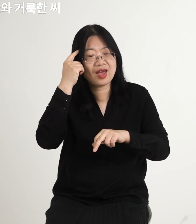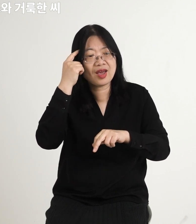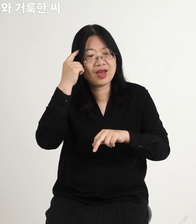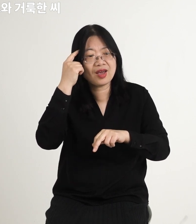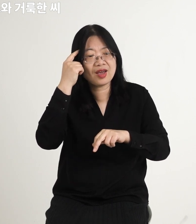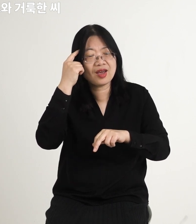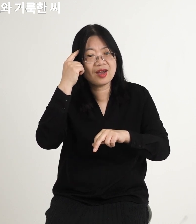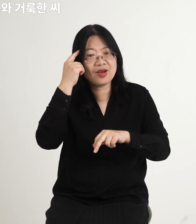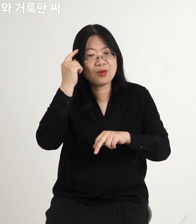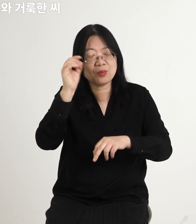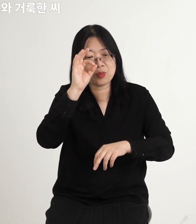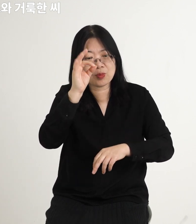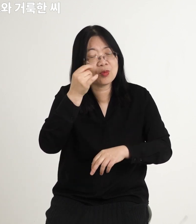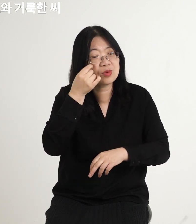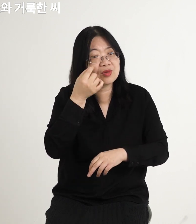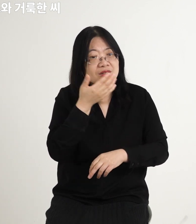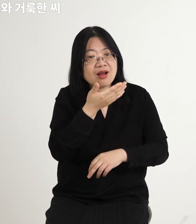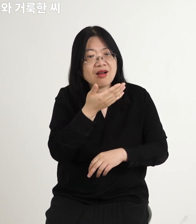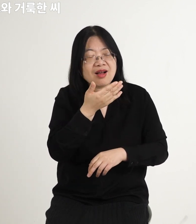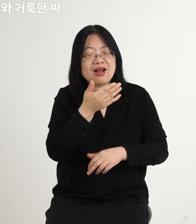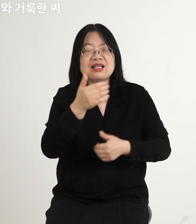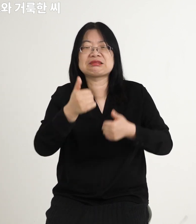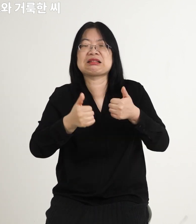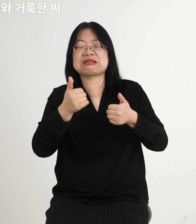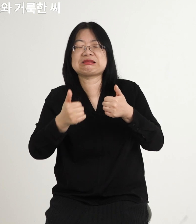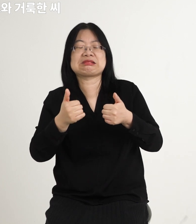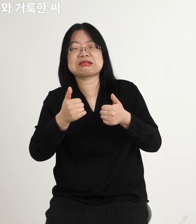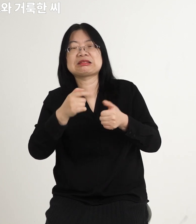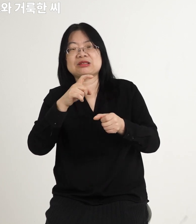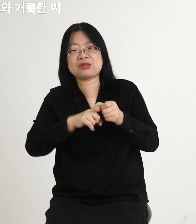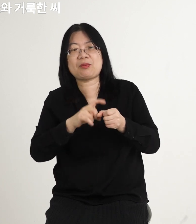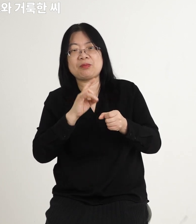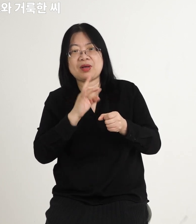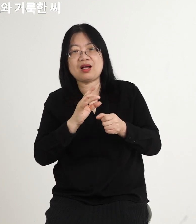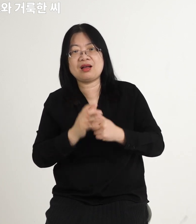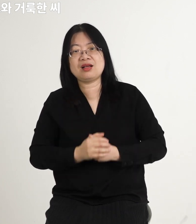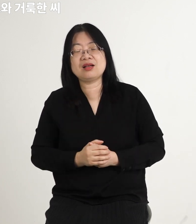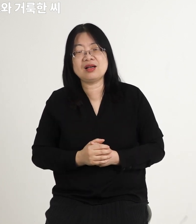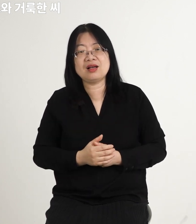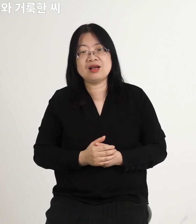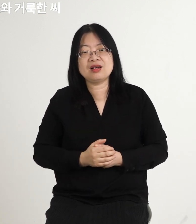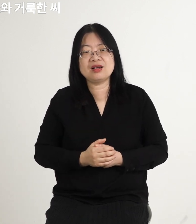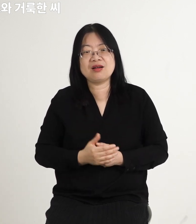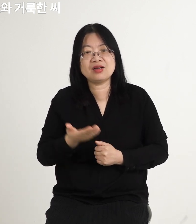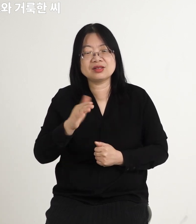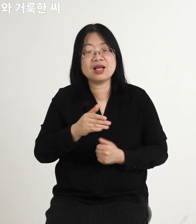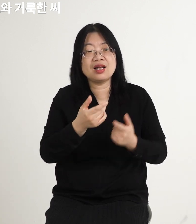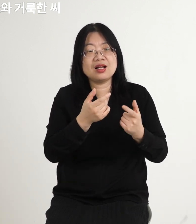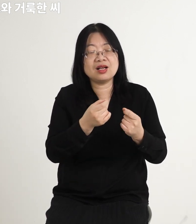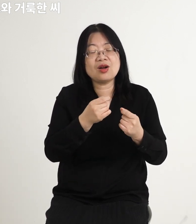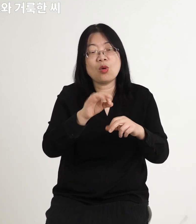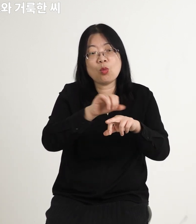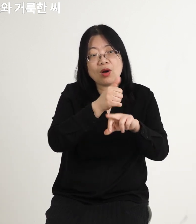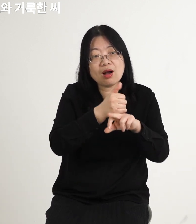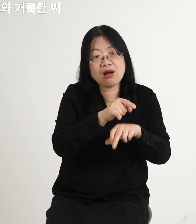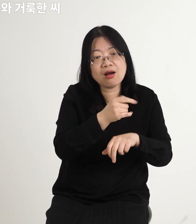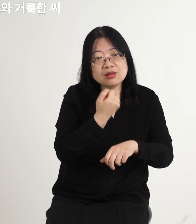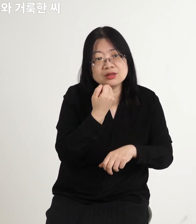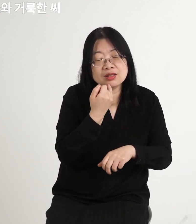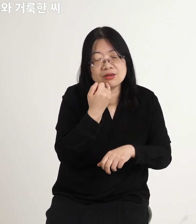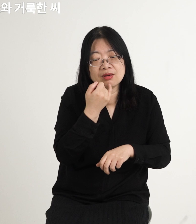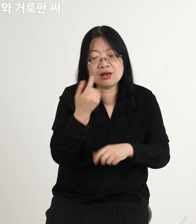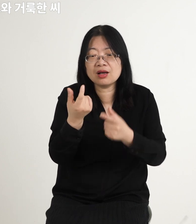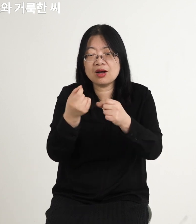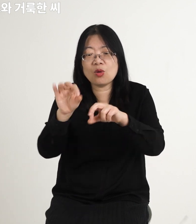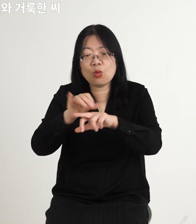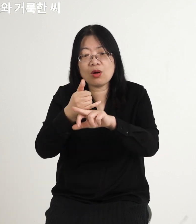테스트형이에요. 이런 왕 원했느냐? 아니었어요. 그러면 이런 왕은 어떠냐? 아니었어요. 근데